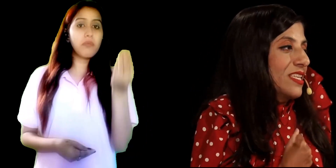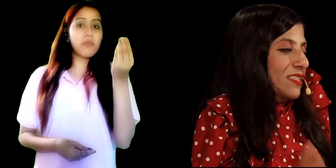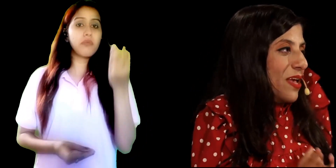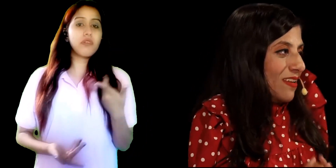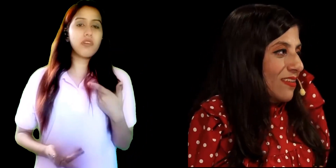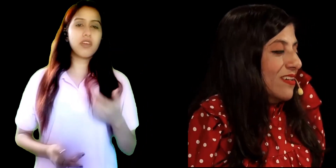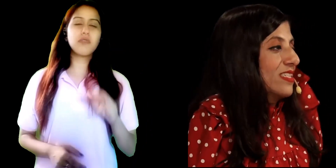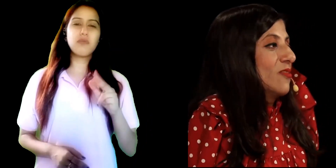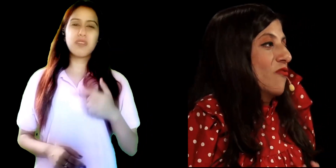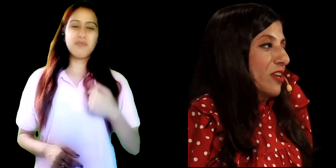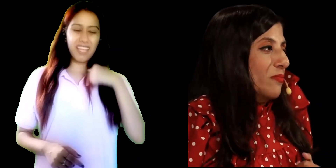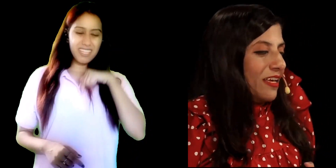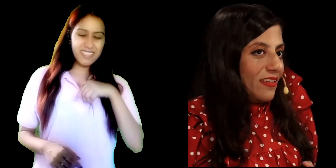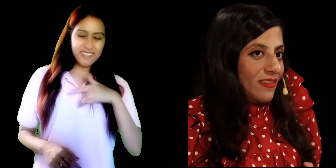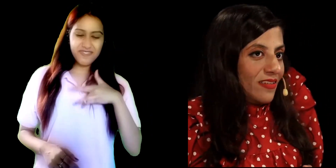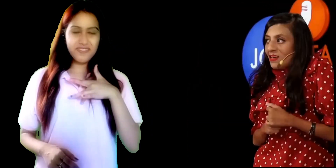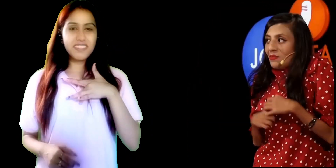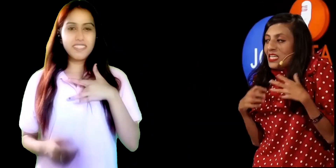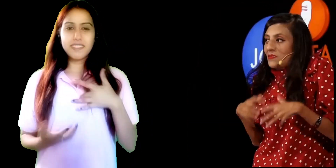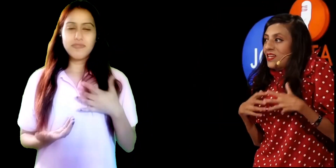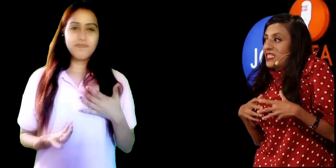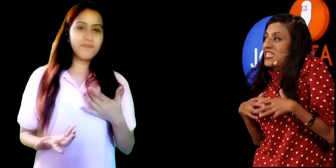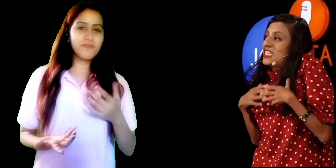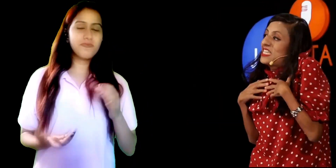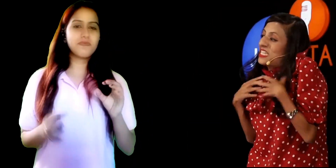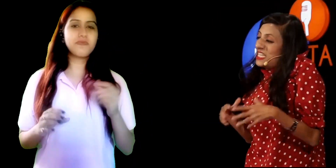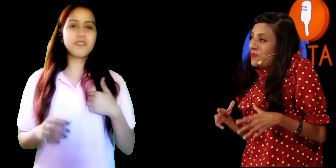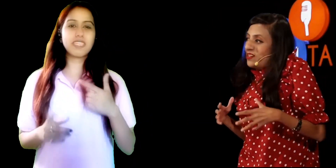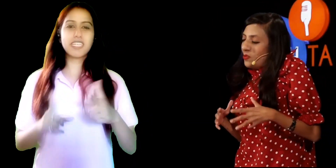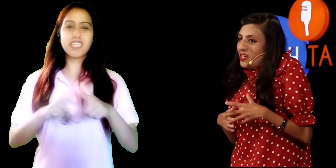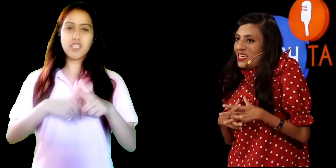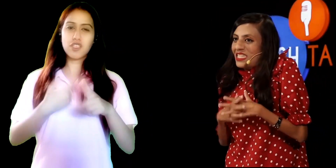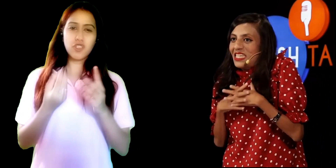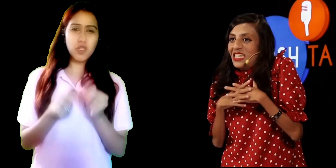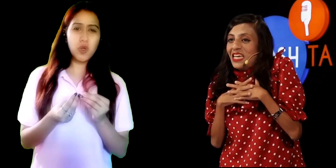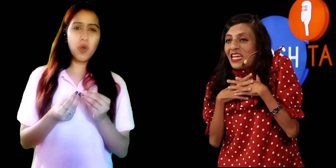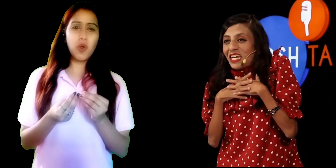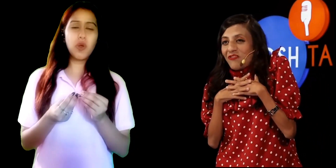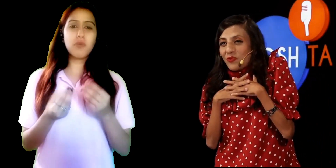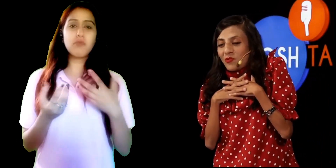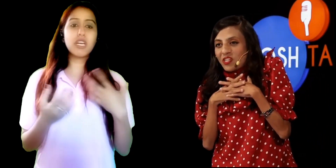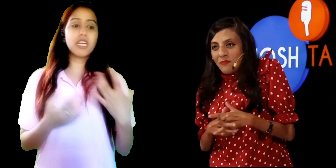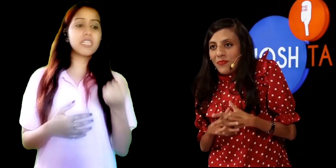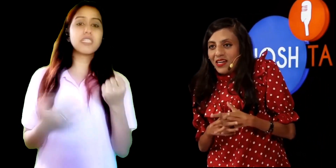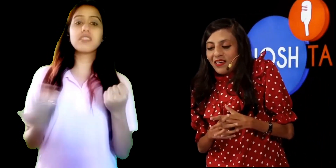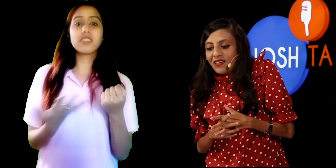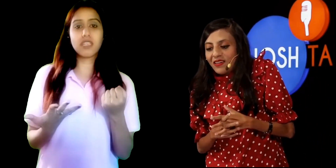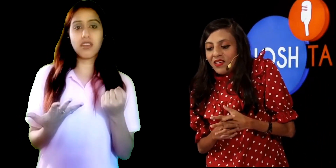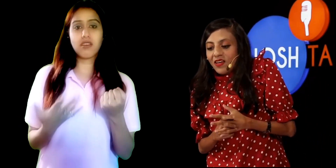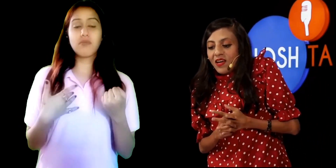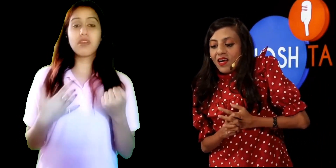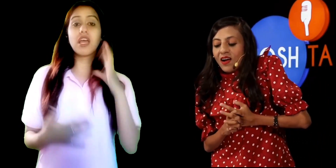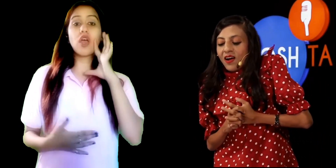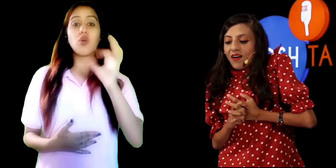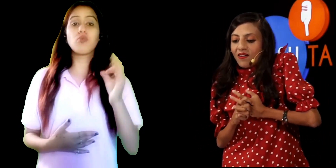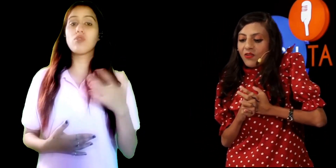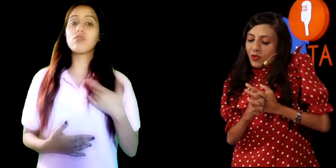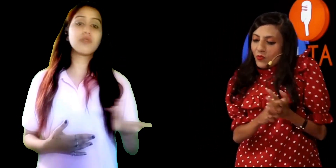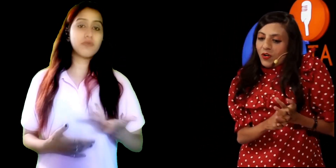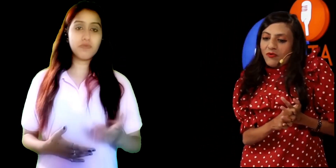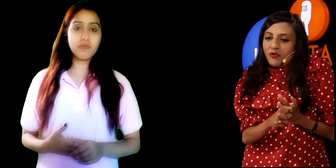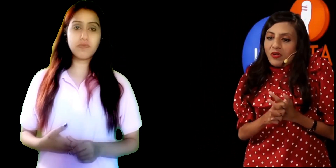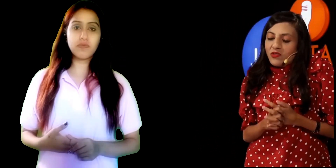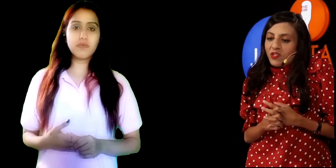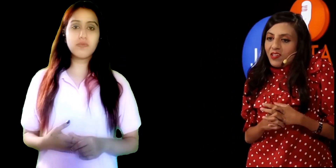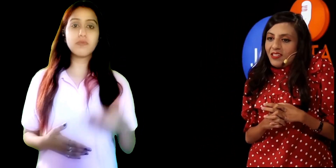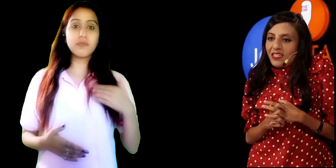मेरे इस मेहनत का किसी को फ़र्क पड़ा है, मेरी इस मेहनत से किसी की ज़िंदगी बेटर हुई है, किसी की लाइफ में कुछ इम्पैक्ट आया है।